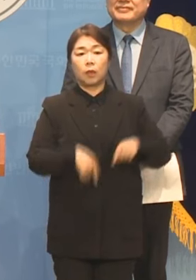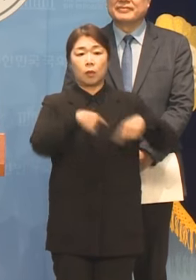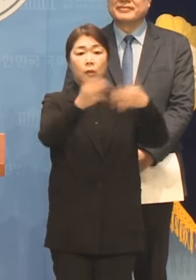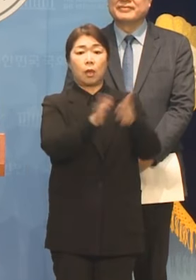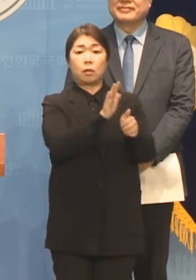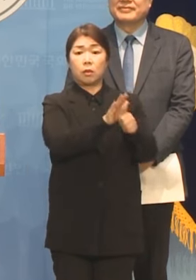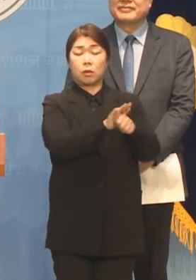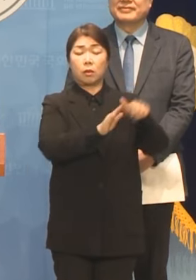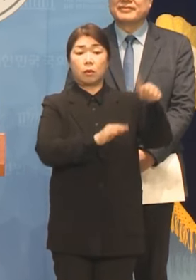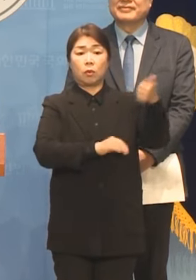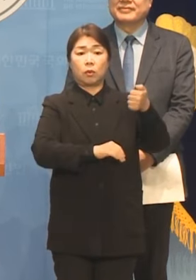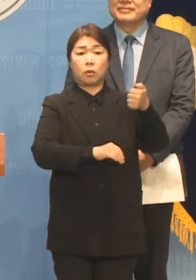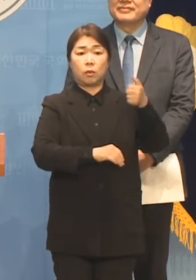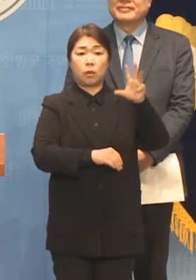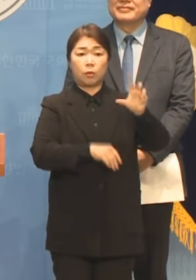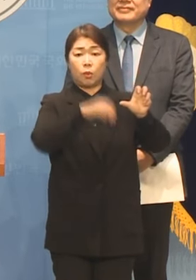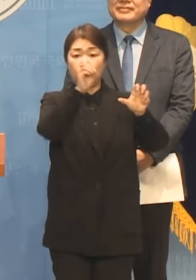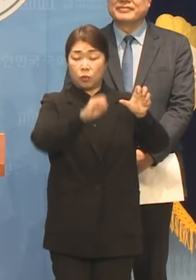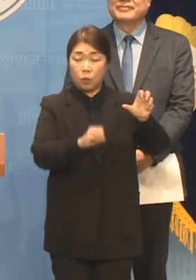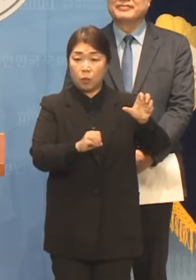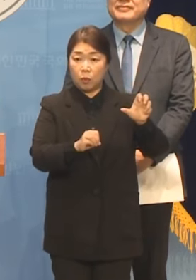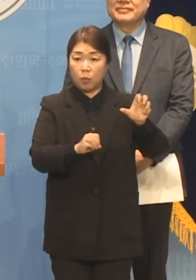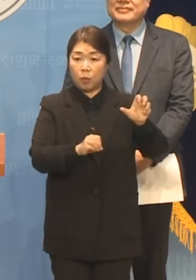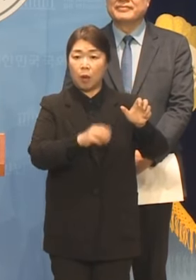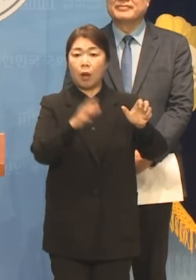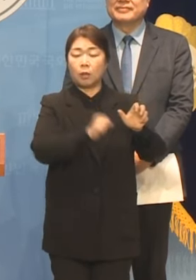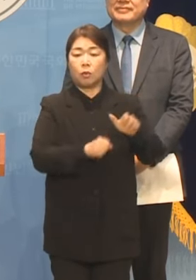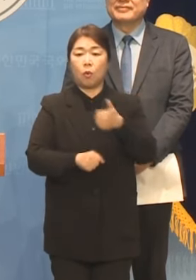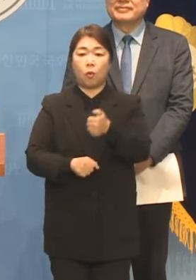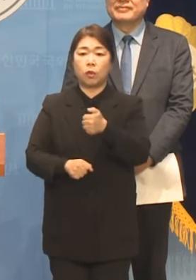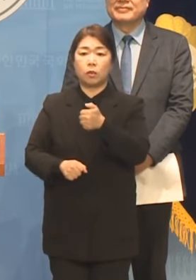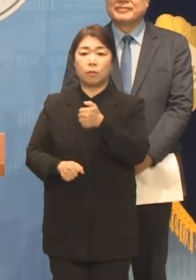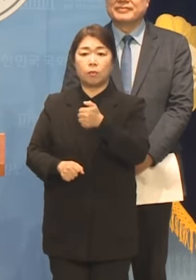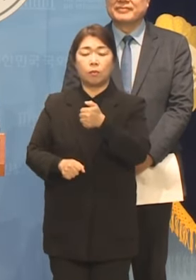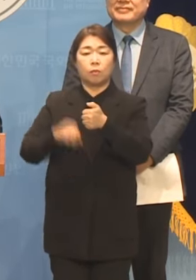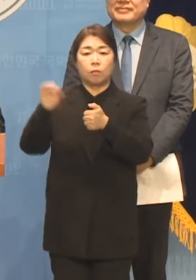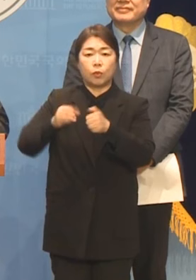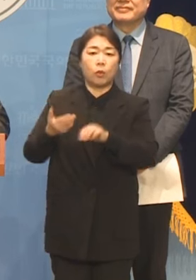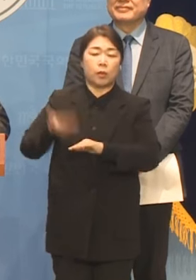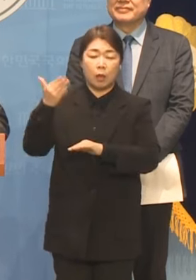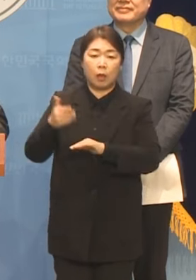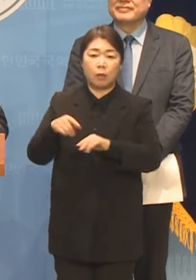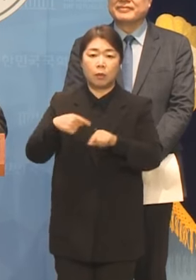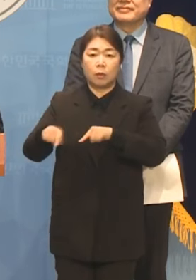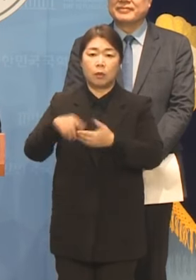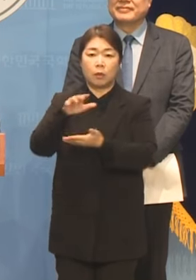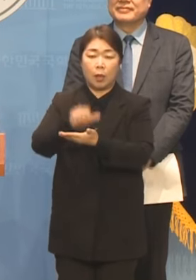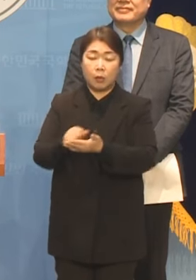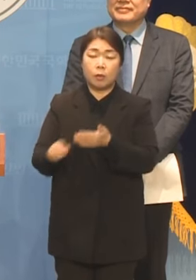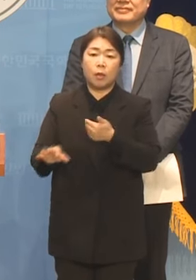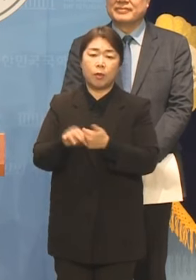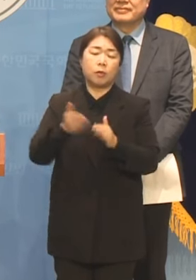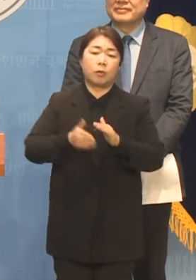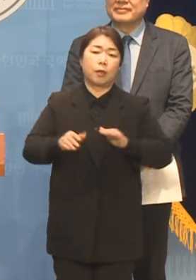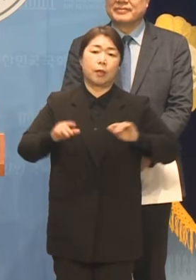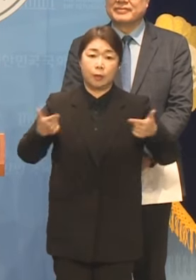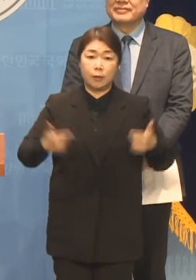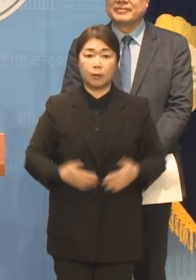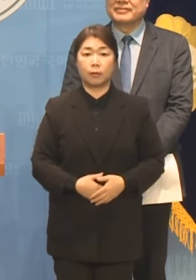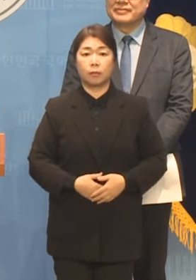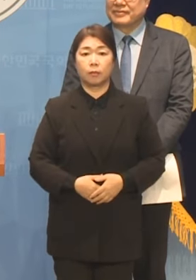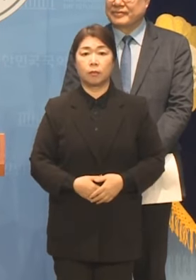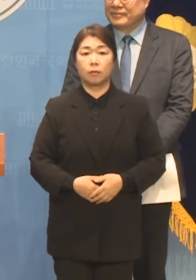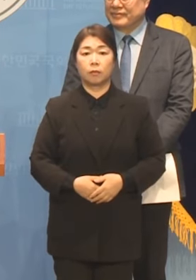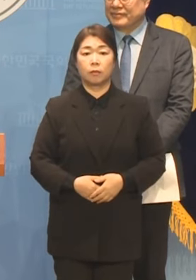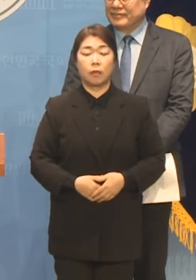55% 의을 지하는 것은 정상이 아닙니다이 을합니다